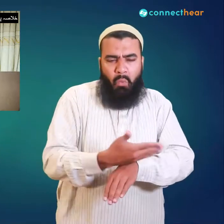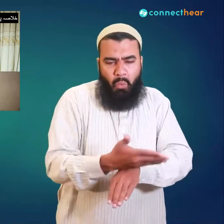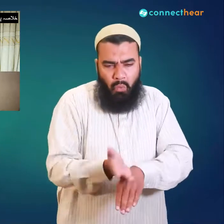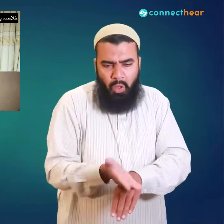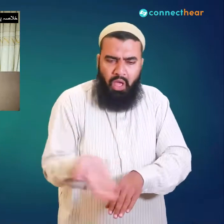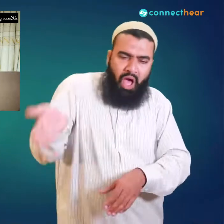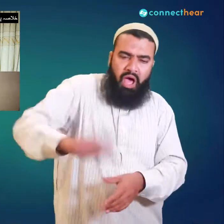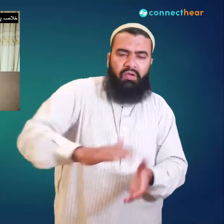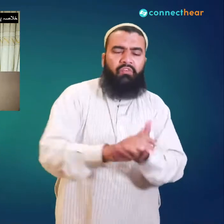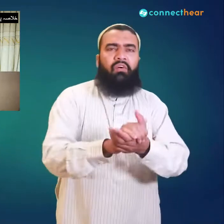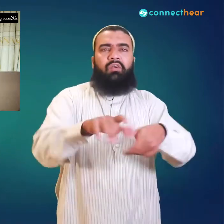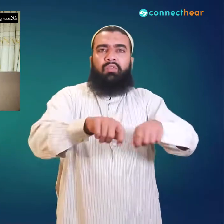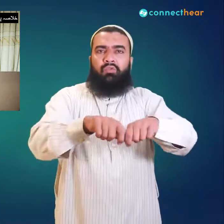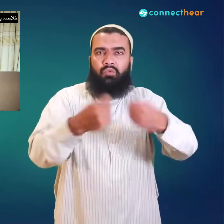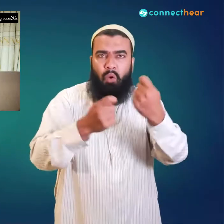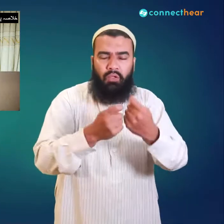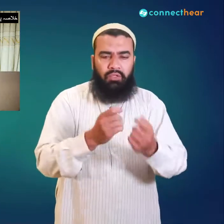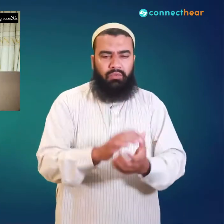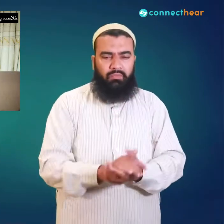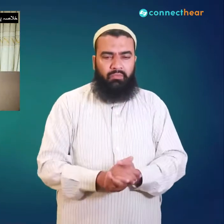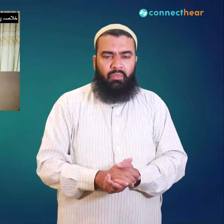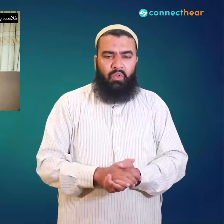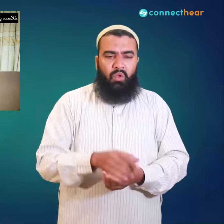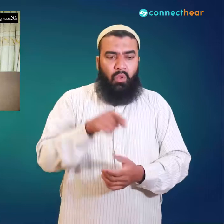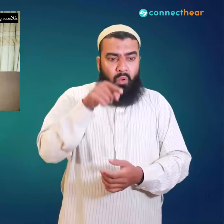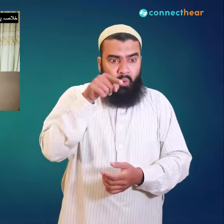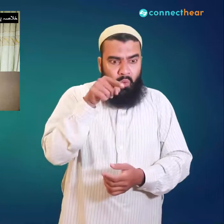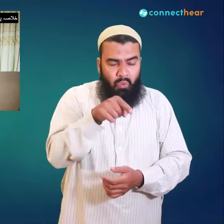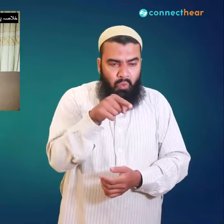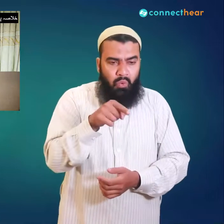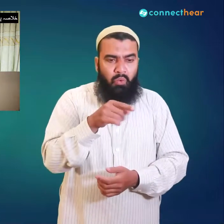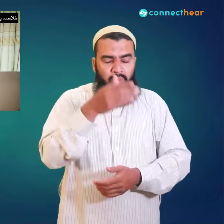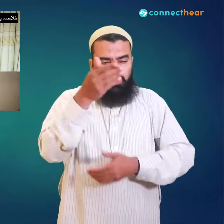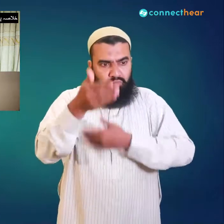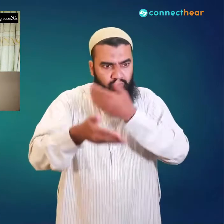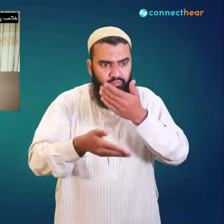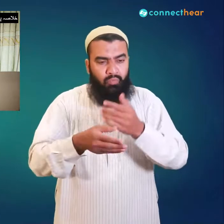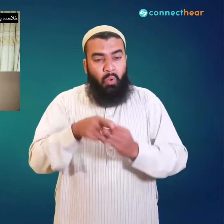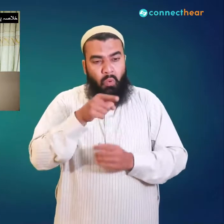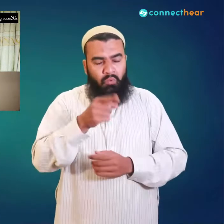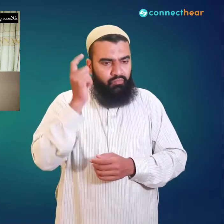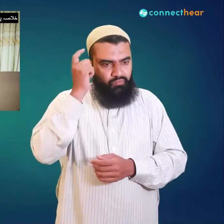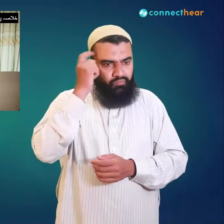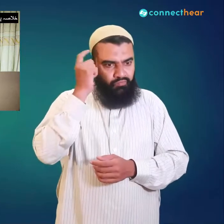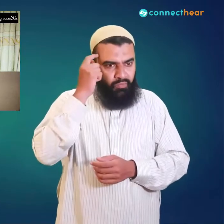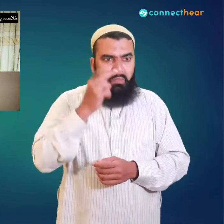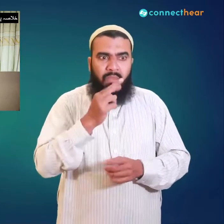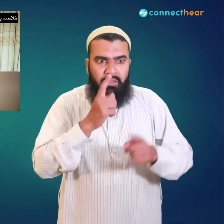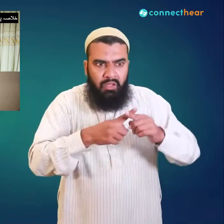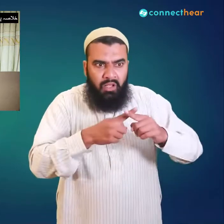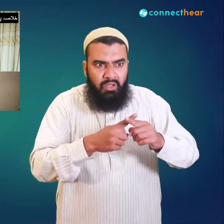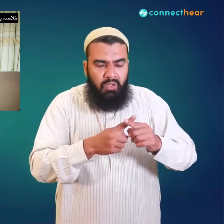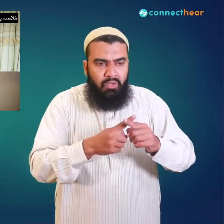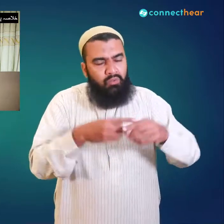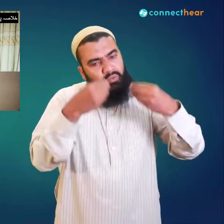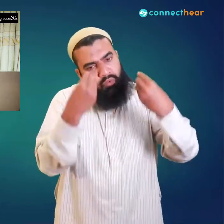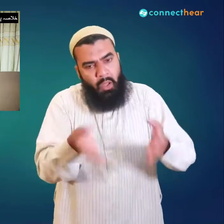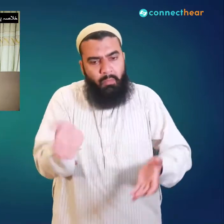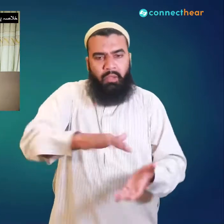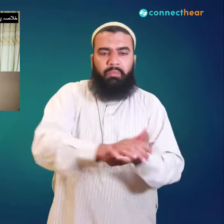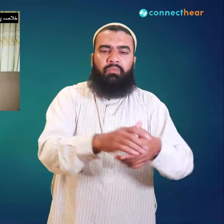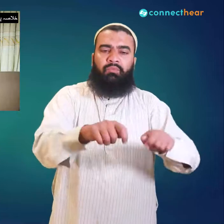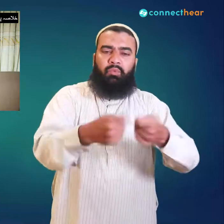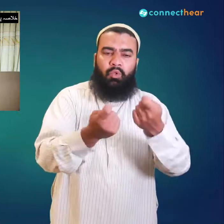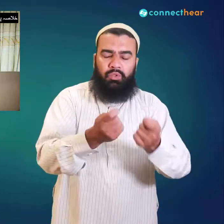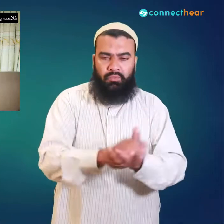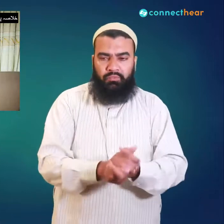والے ہیں، تو اس لیے اس میں جنگ و قتال منع تھا۔ اس آیت میں فرمایا گیا کہ ان لوگوں نے